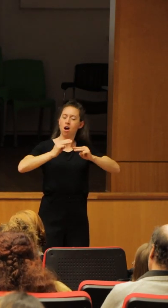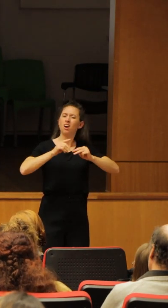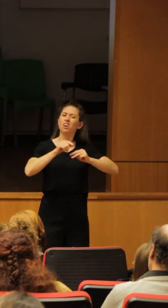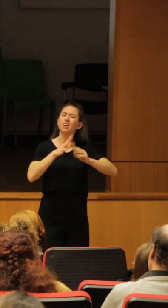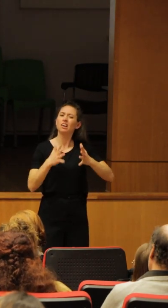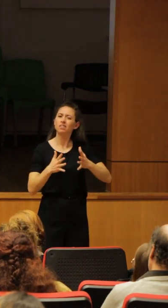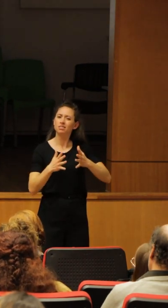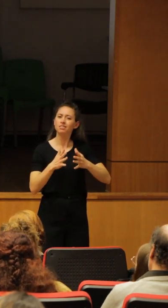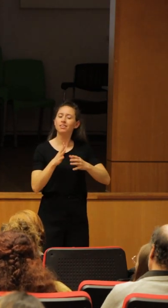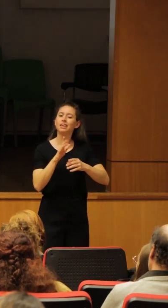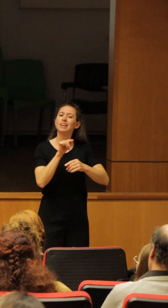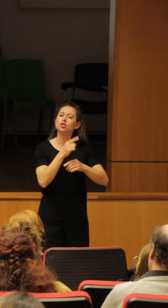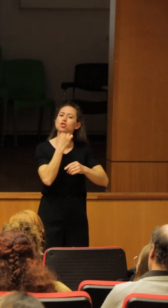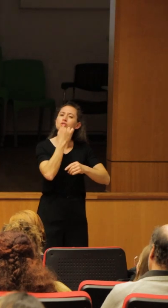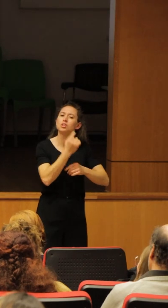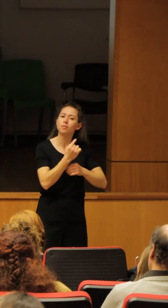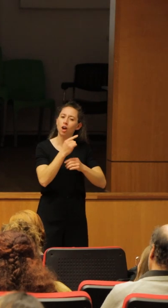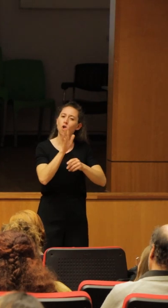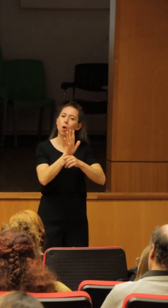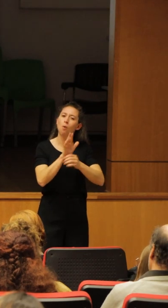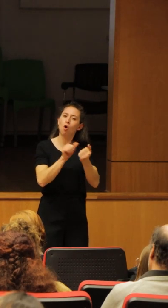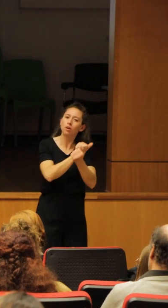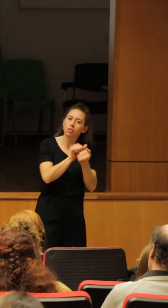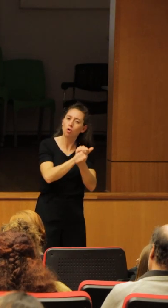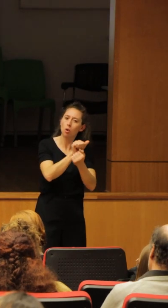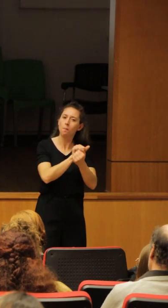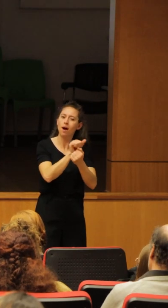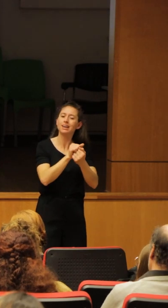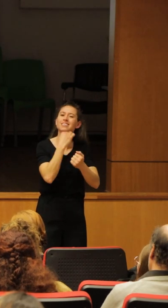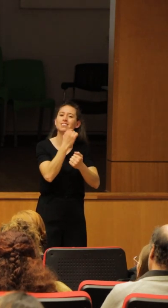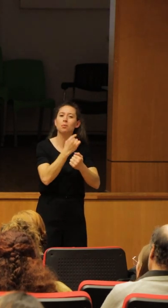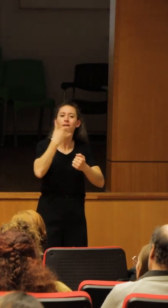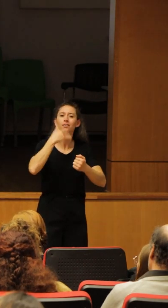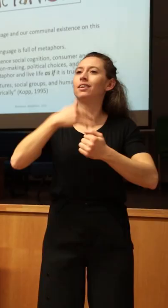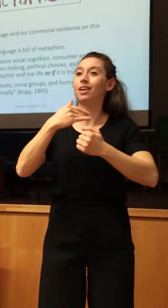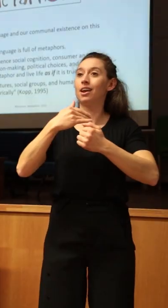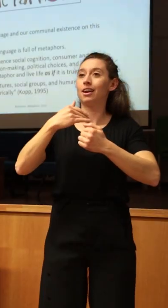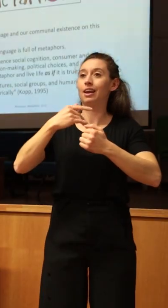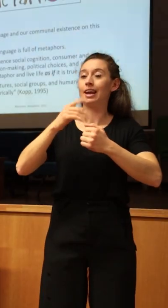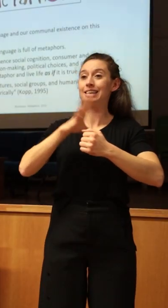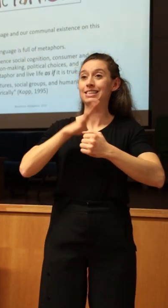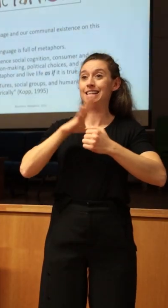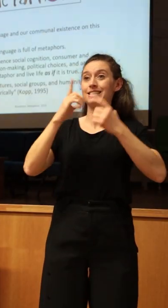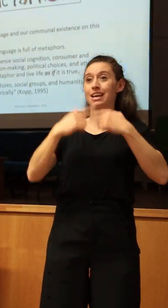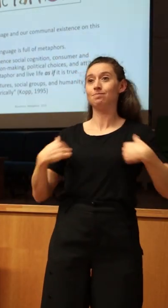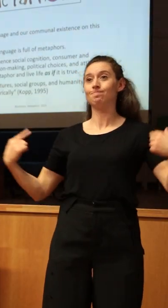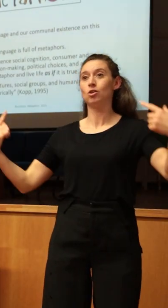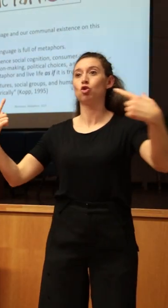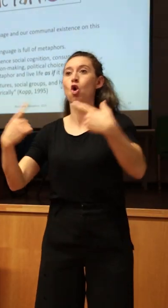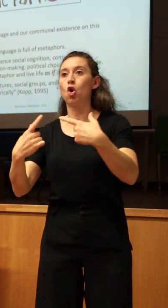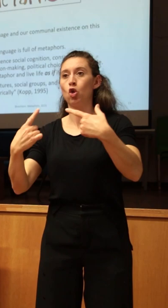son el corazón del idioma y de la existencia comunitaria en el planeta.